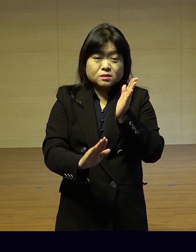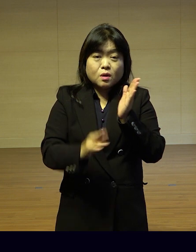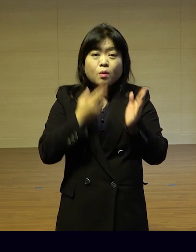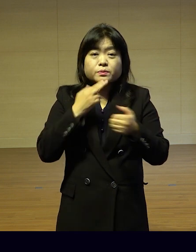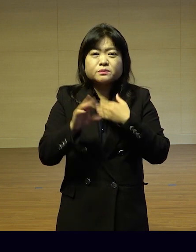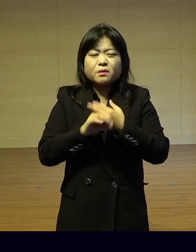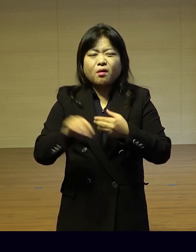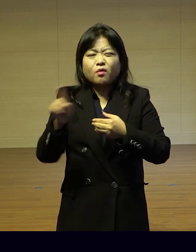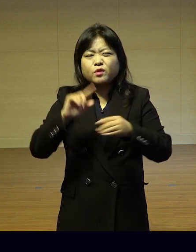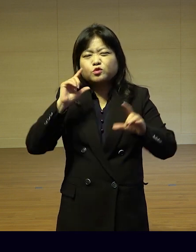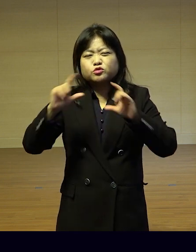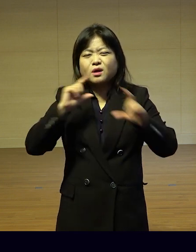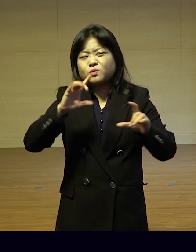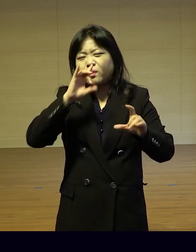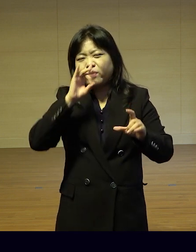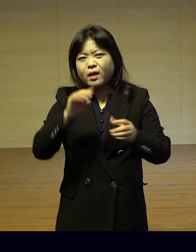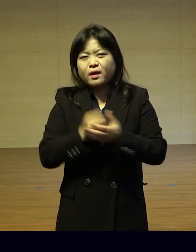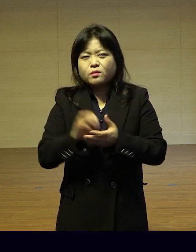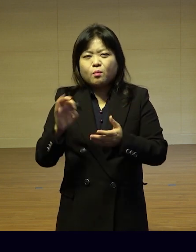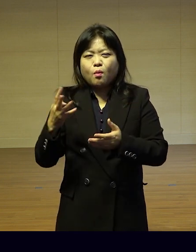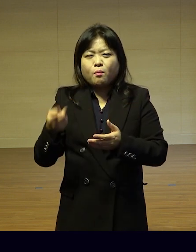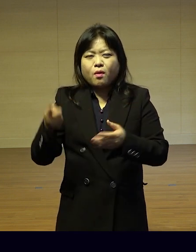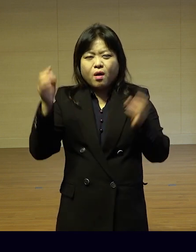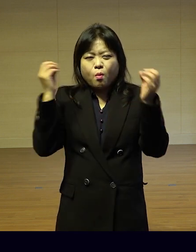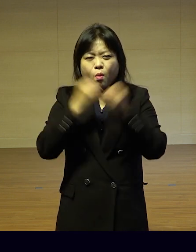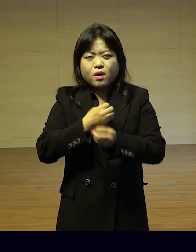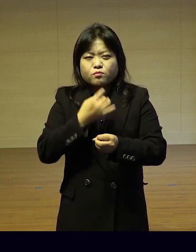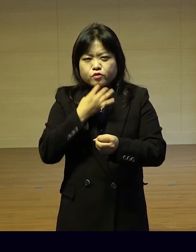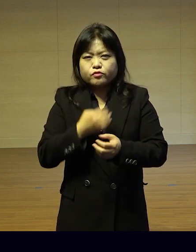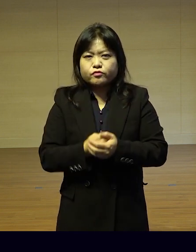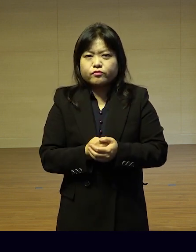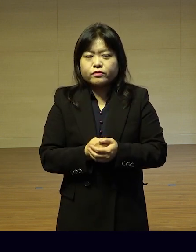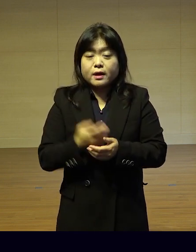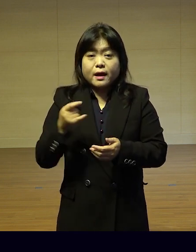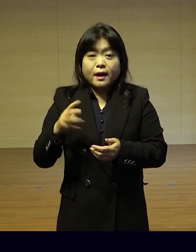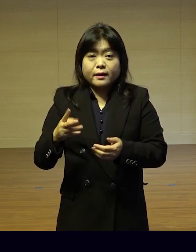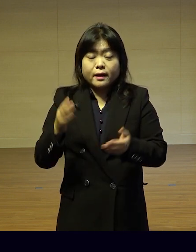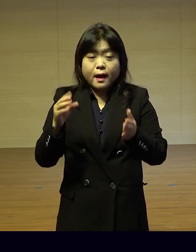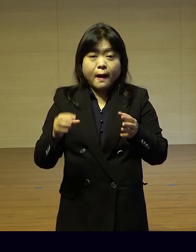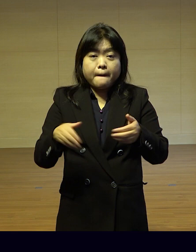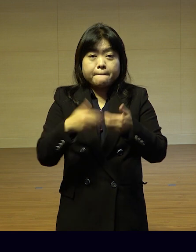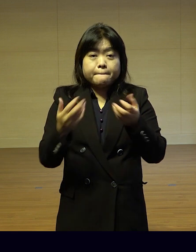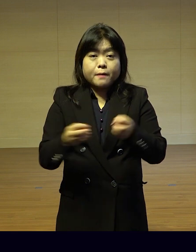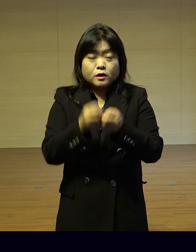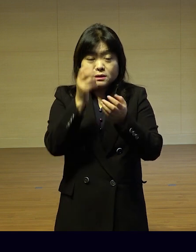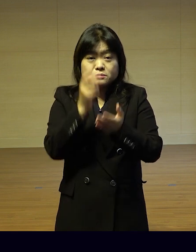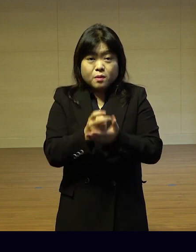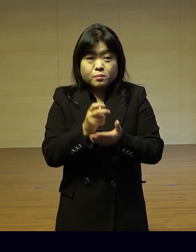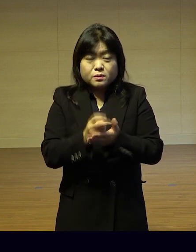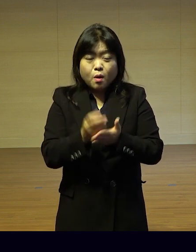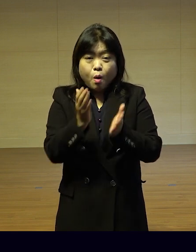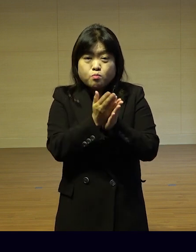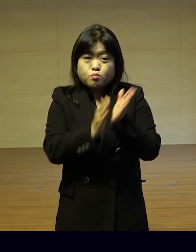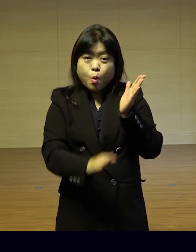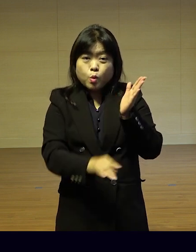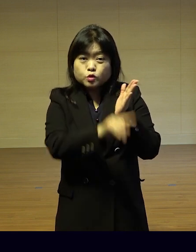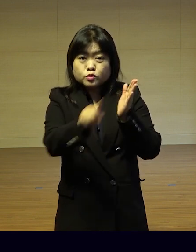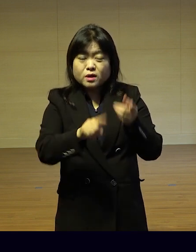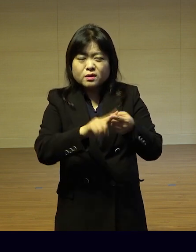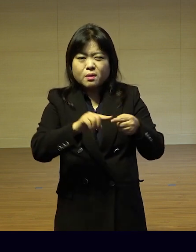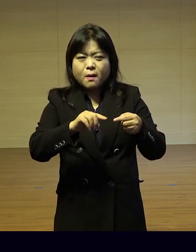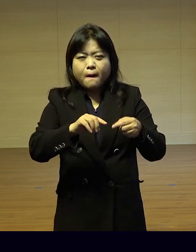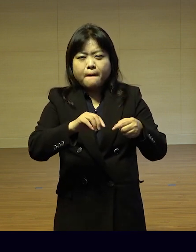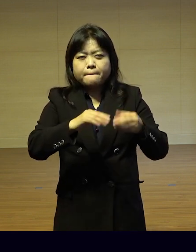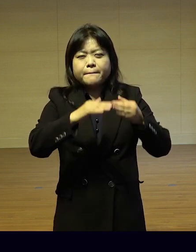성립할 수가 없거든요. 이것도 포퍼가 오해를 한 것입니다. 헤겔의 변증법은 모순율을 폐기해야만 성립 가능하다고